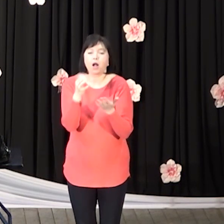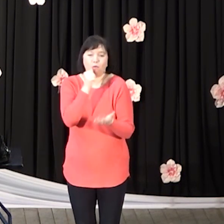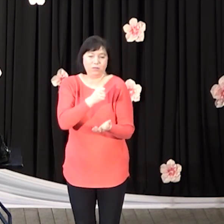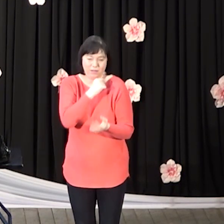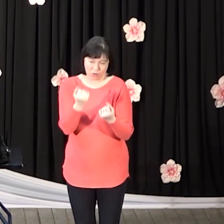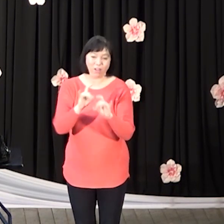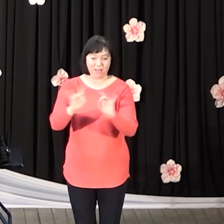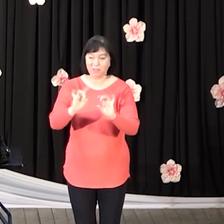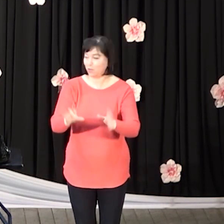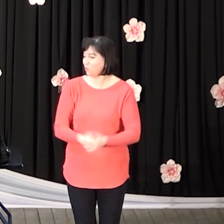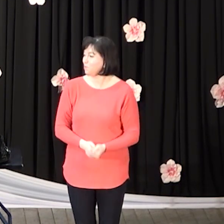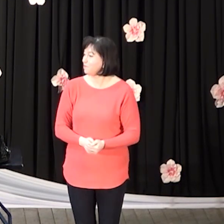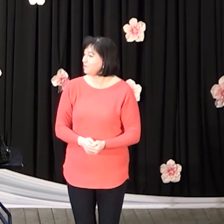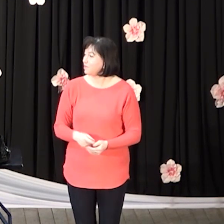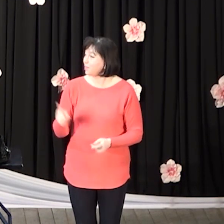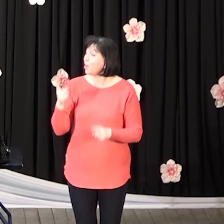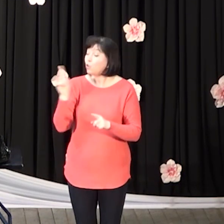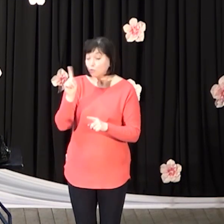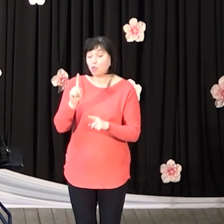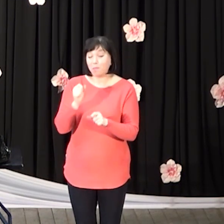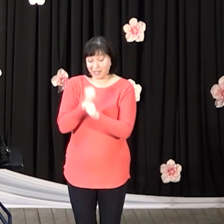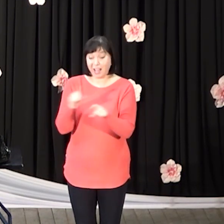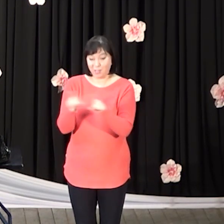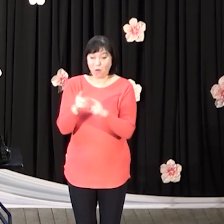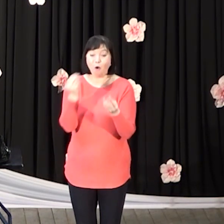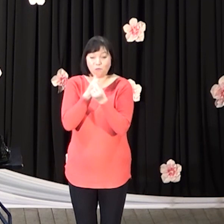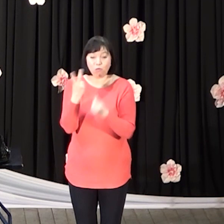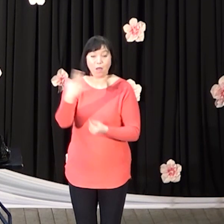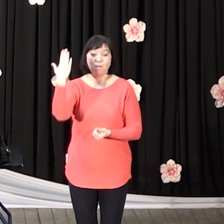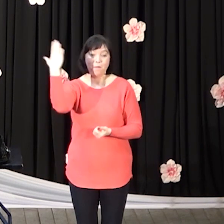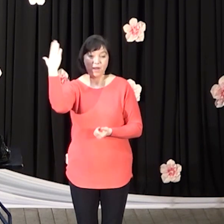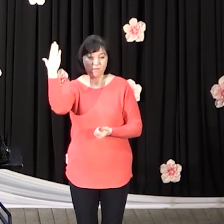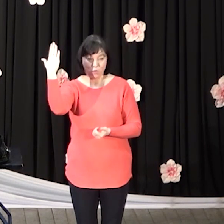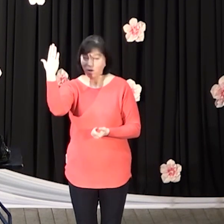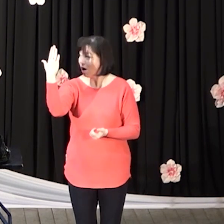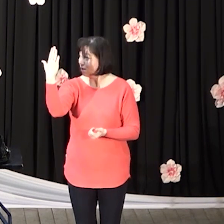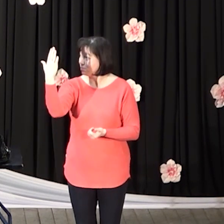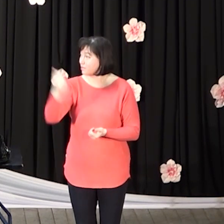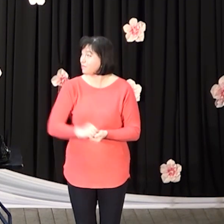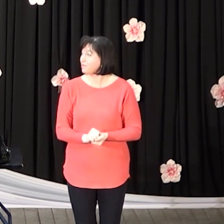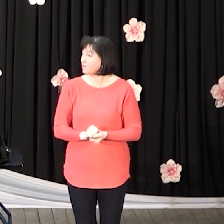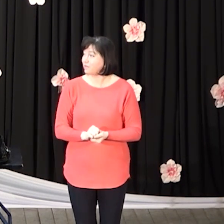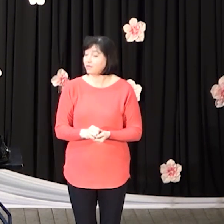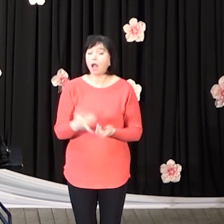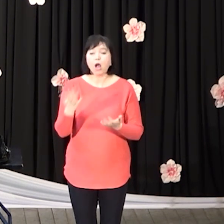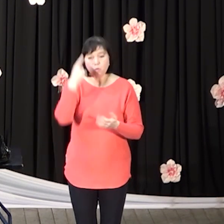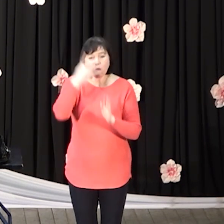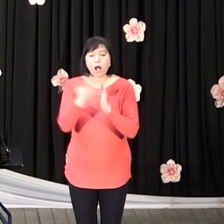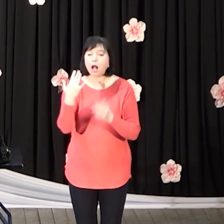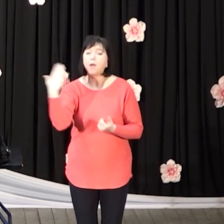secretul. Pentru a face acest truc, aveți nevoie de mâna dreaptă. Ca să fie clar care este mâna